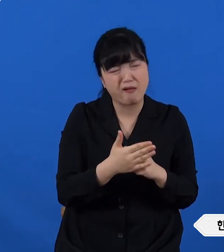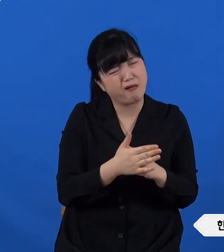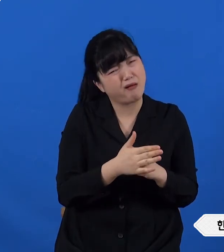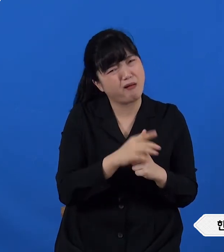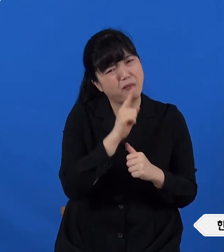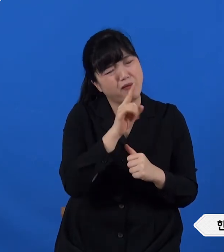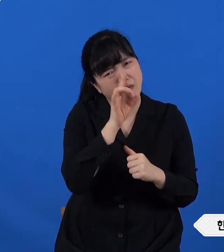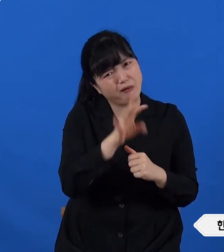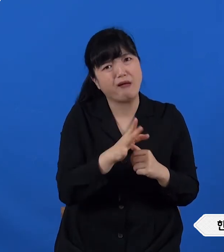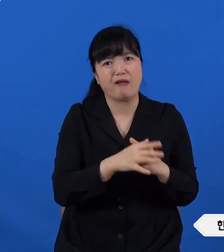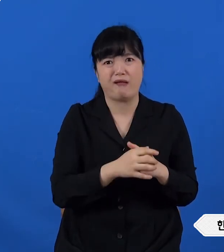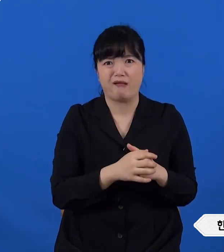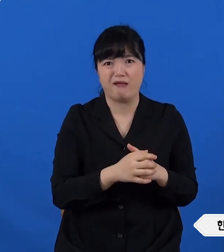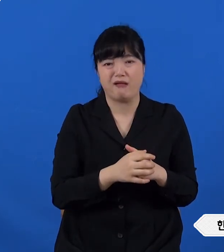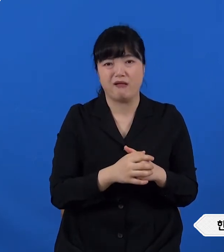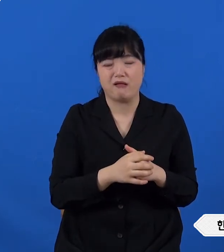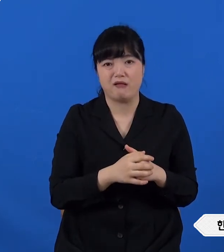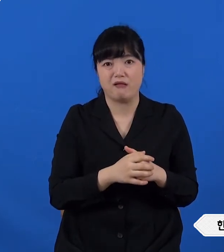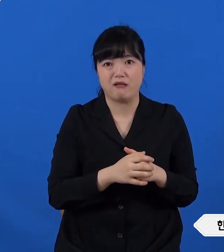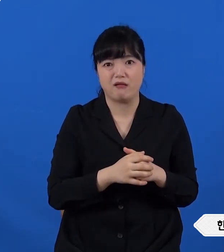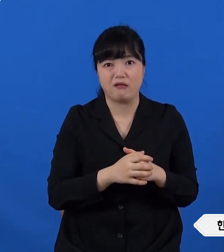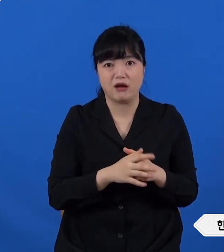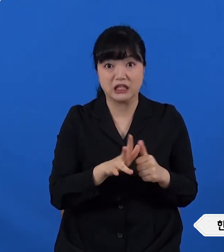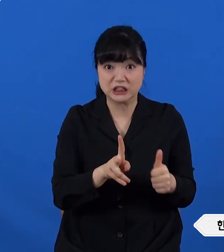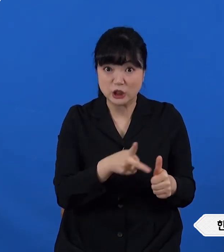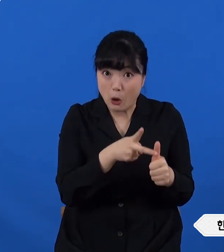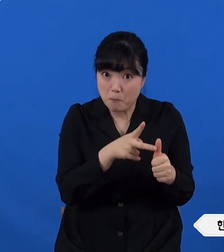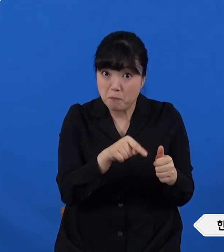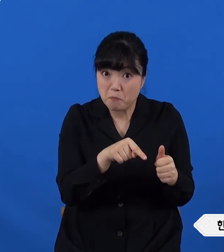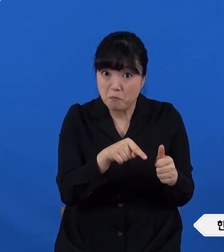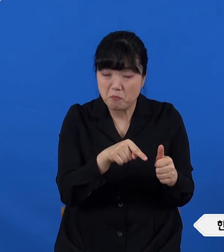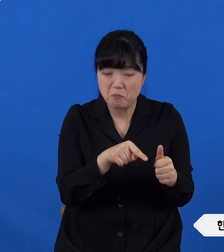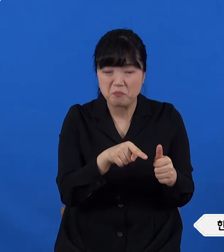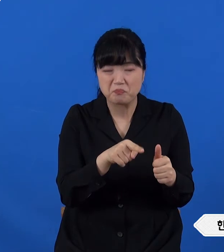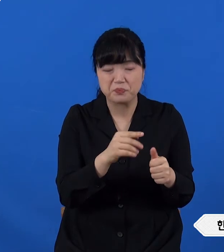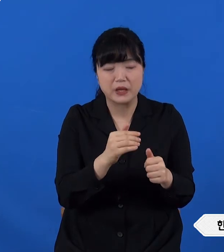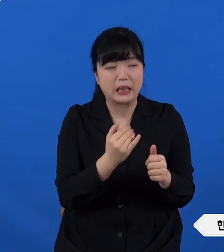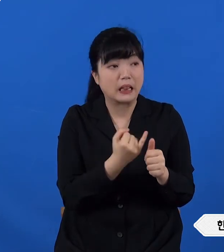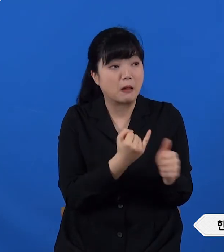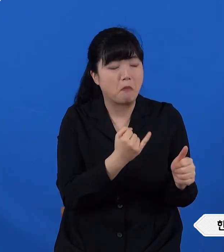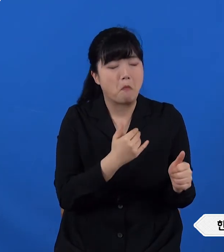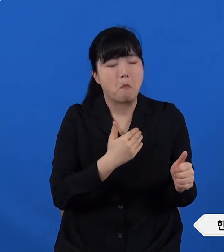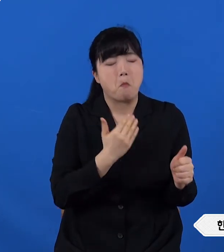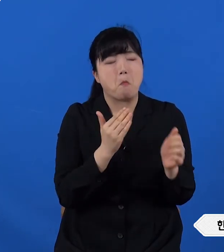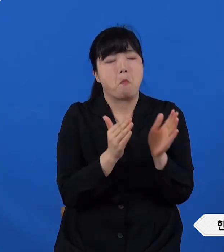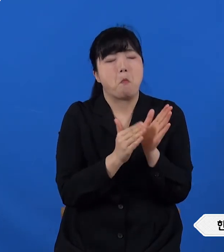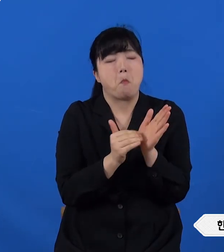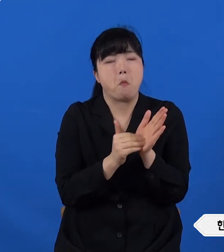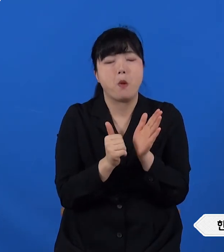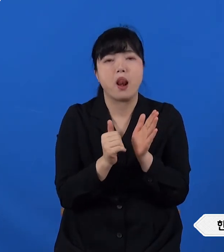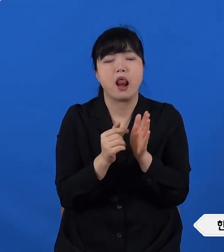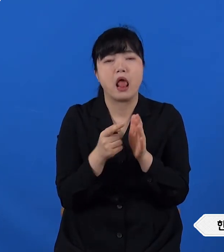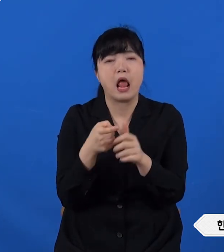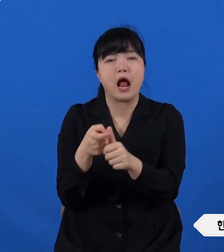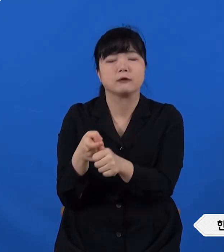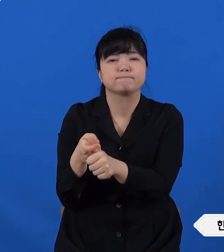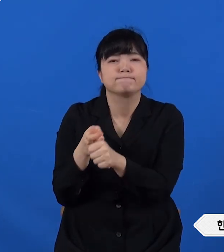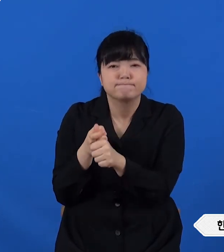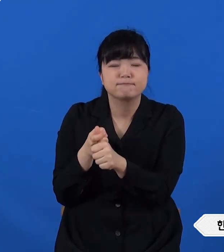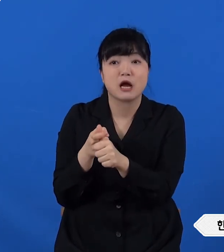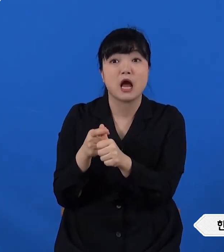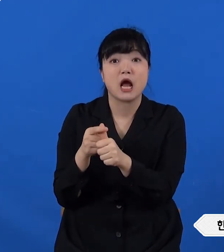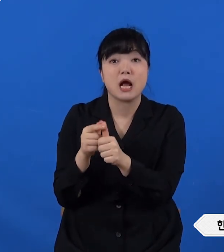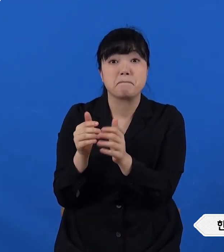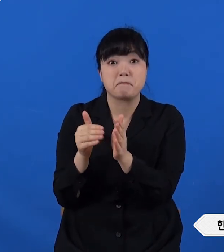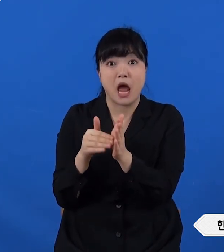짓을 했다는 말입니다. 그 첩이 남편 몰래 간음을 행하고 친정집으로